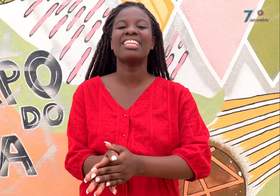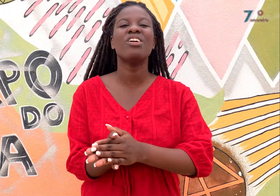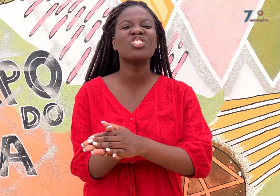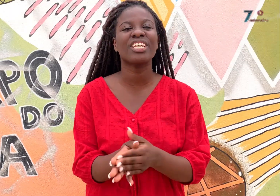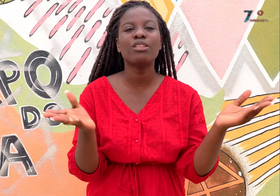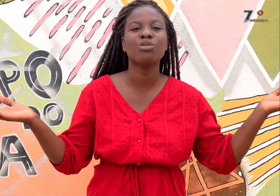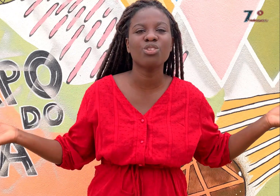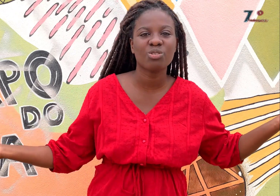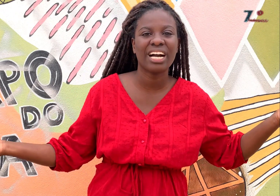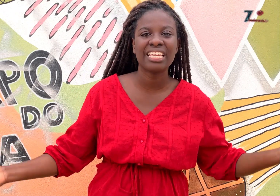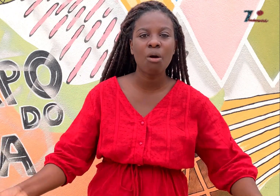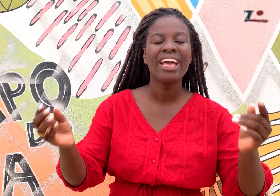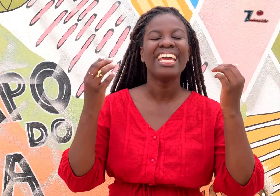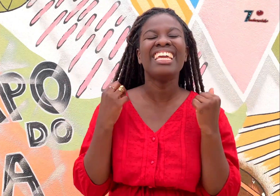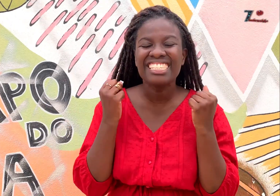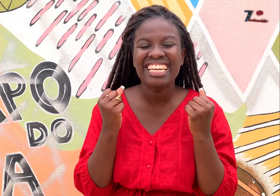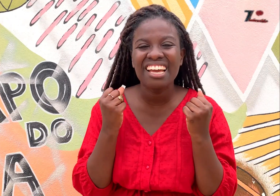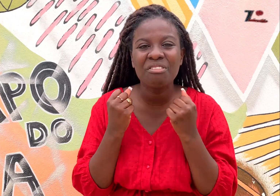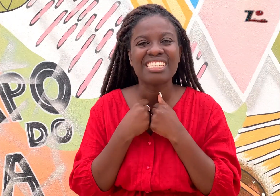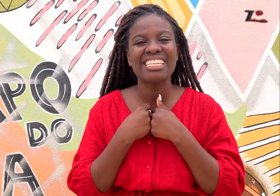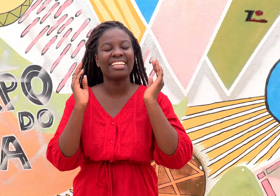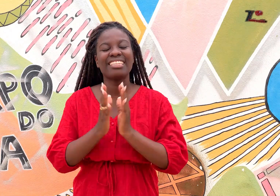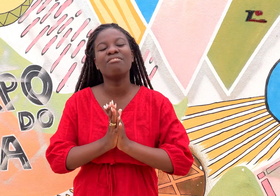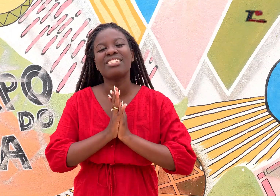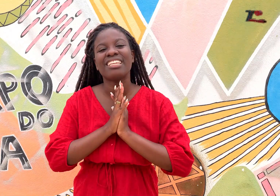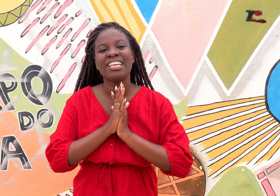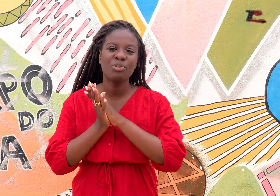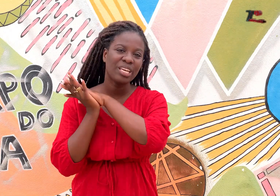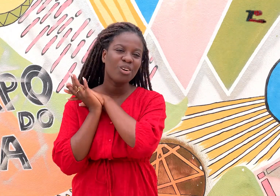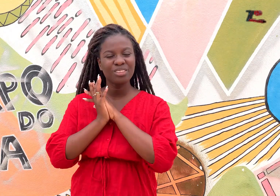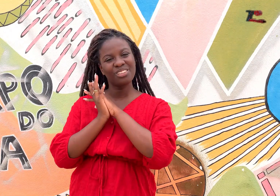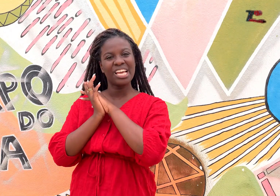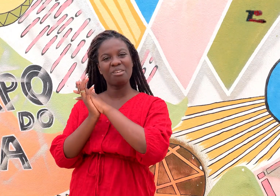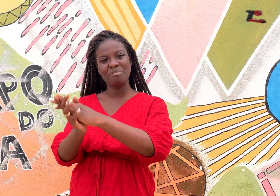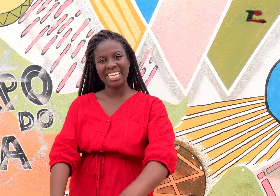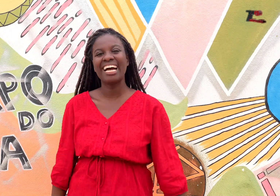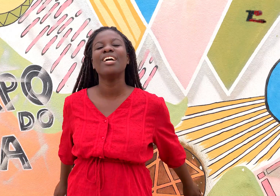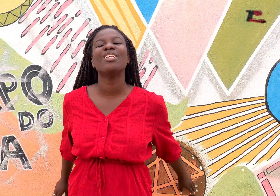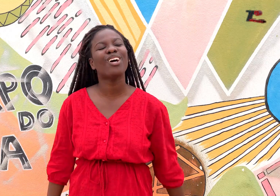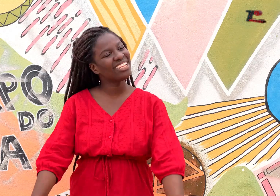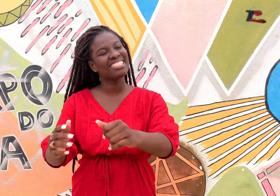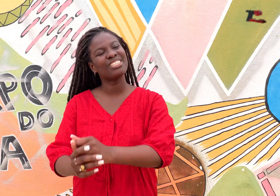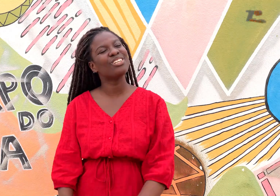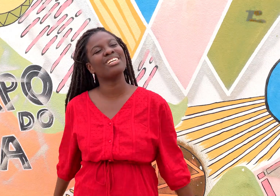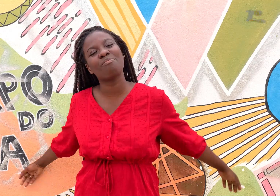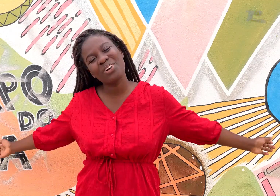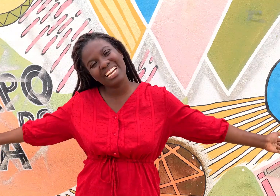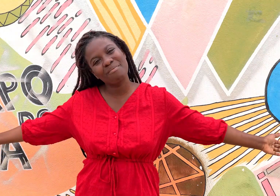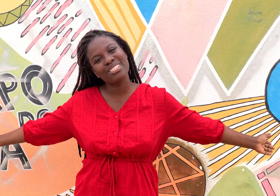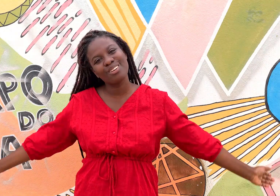não é inscrito no nosso canal, inscreva-se, ative o sininho e continue a acompanhar todas as nossas programações.